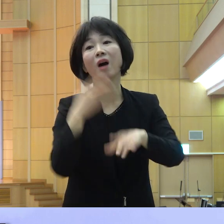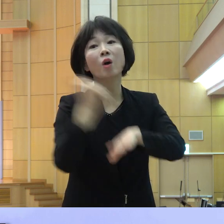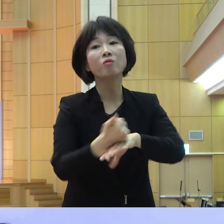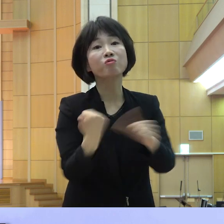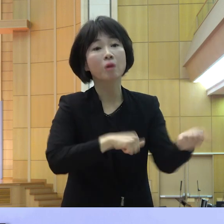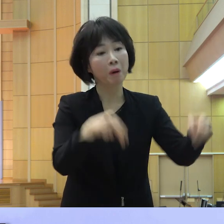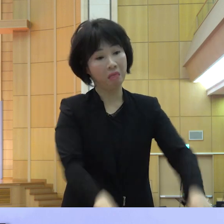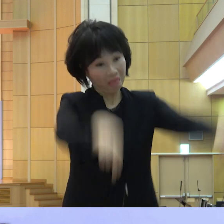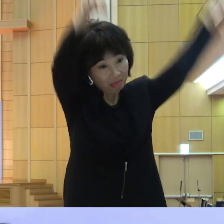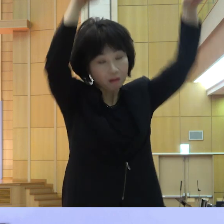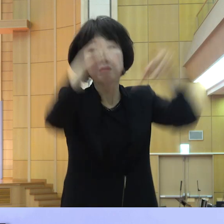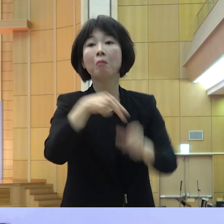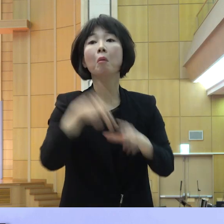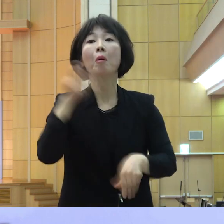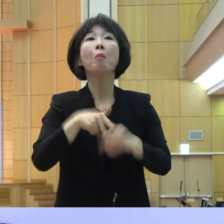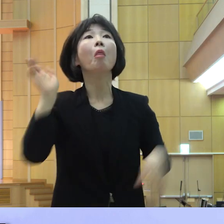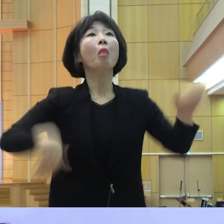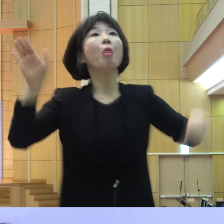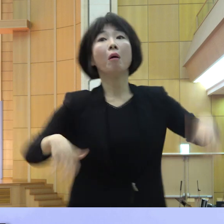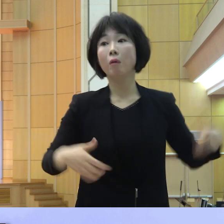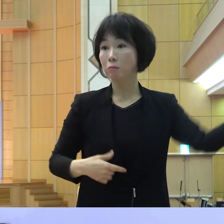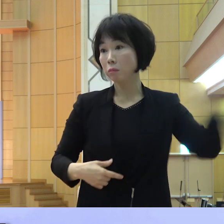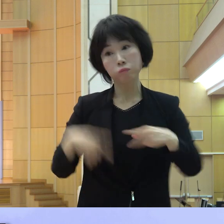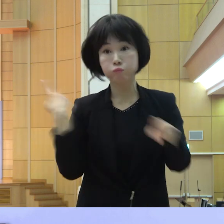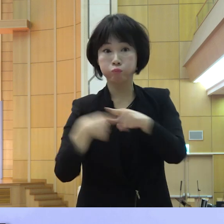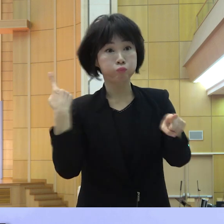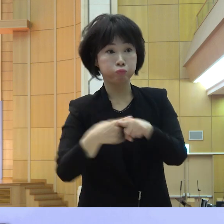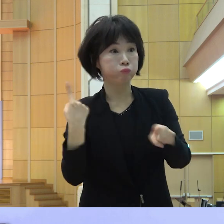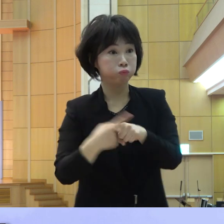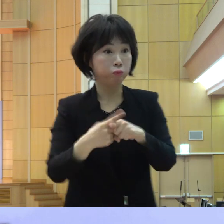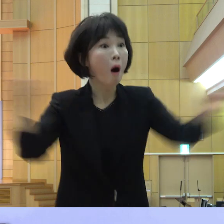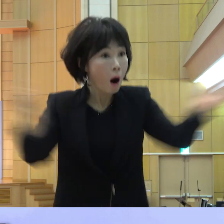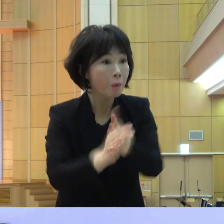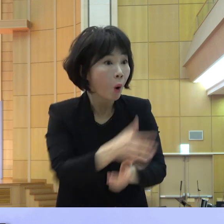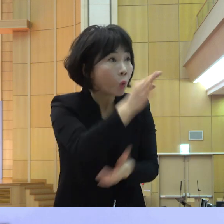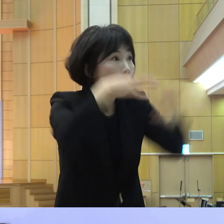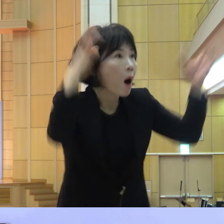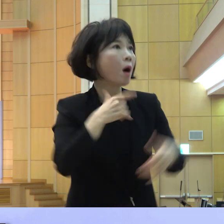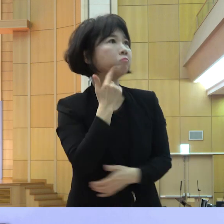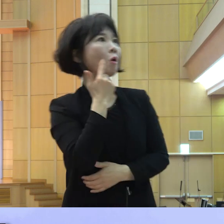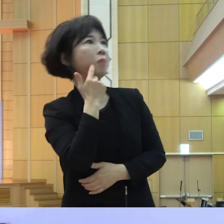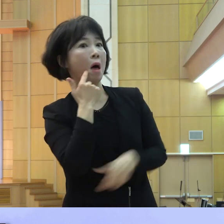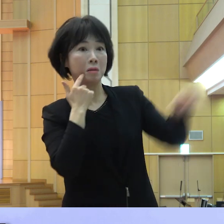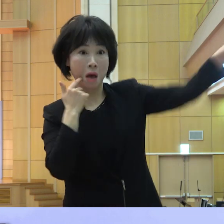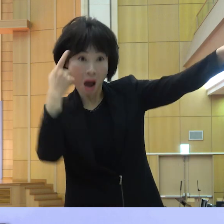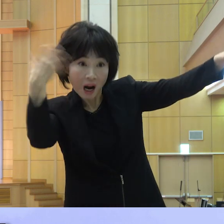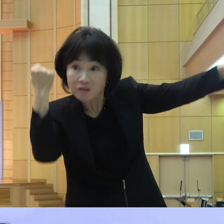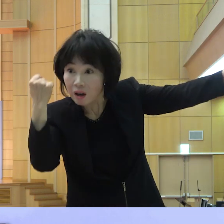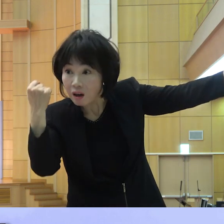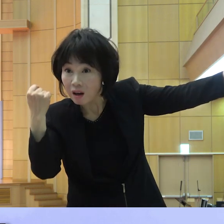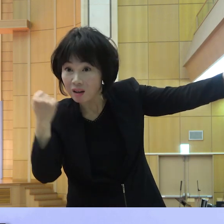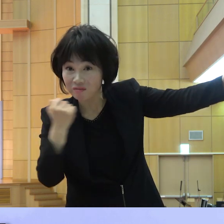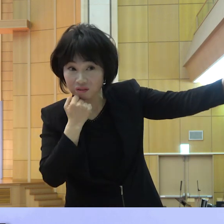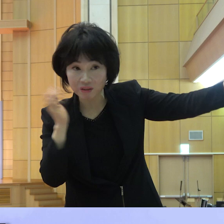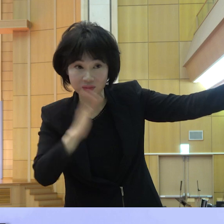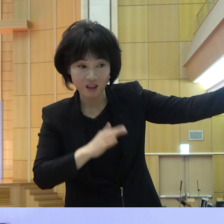그냥 빈손으로 왔다 빈손 가는 허무하기 짝이 없는 그런 자가 되고 마는 것입니다. 우리가 이 땅에 와서 그냥 먹고 사는